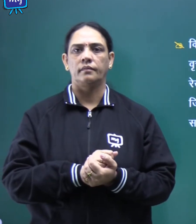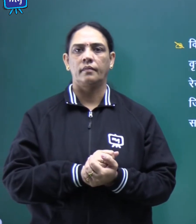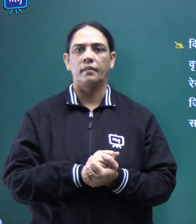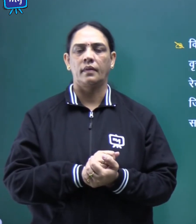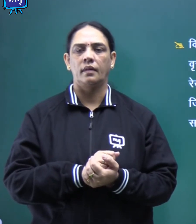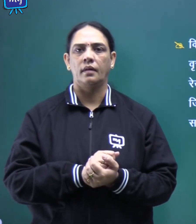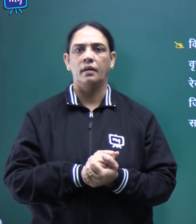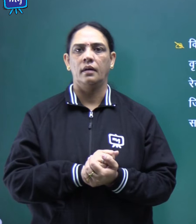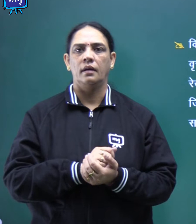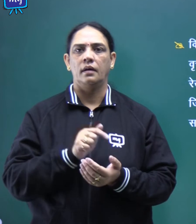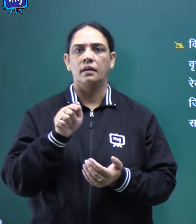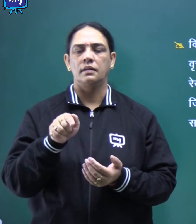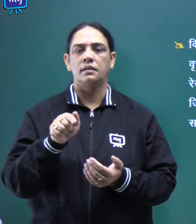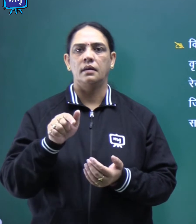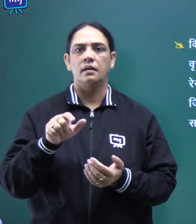किसी बाह्य बिंदु से